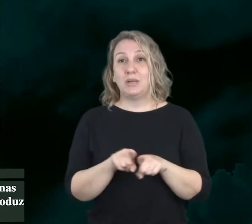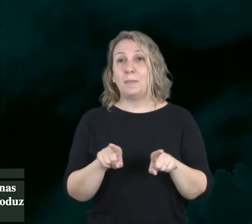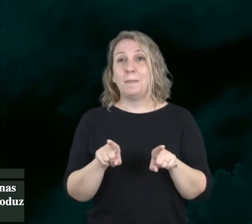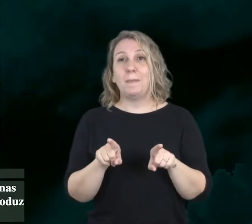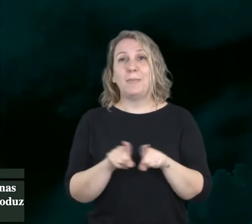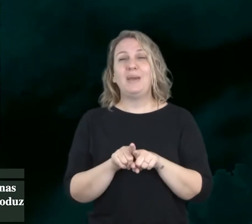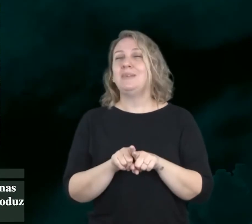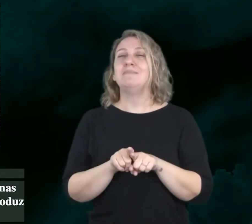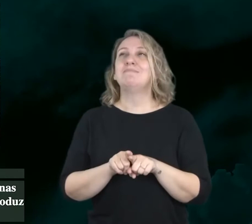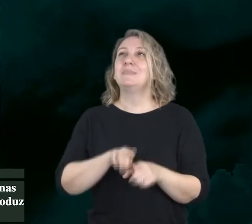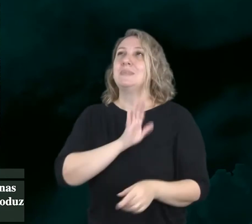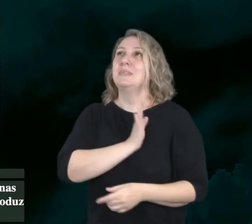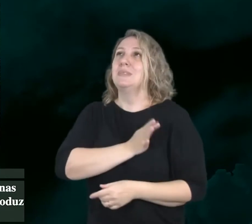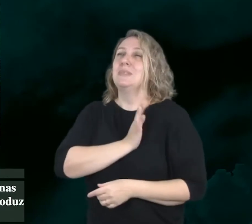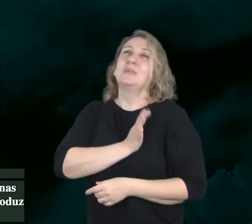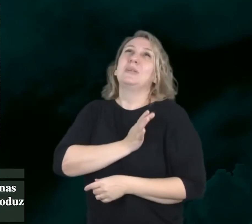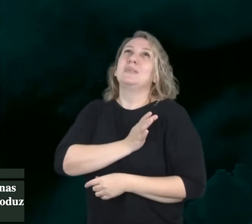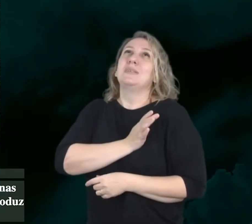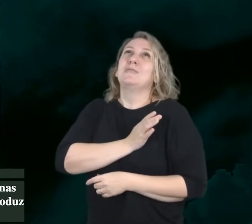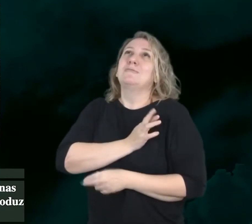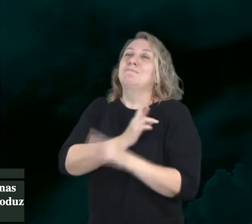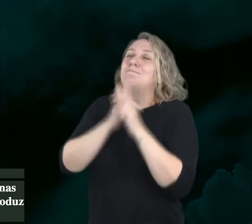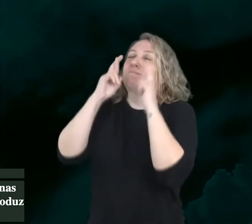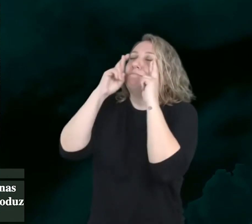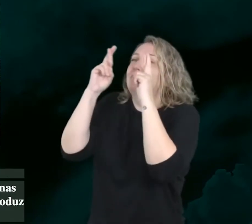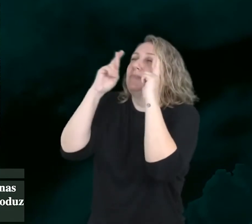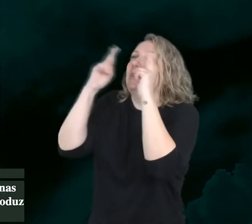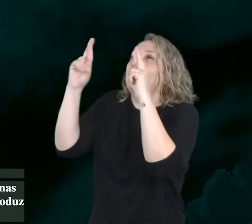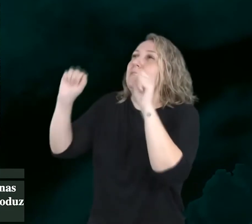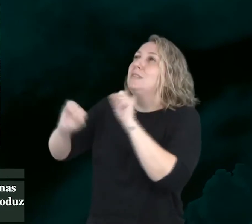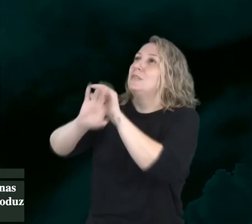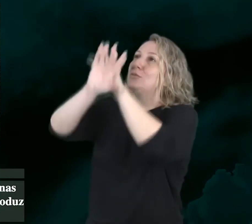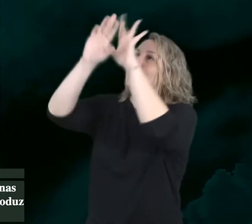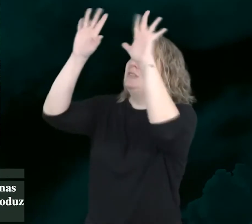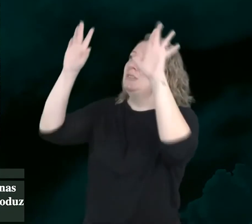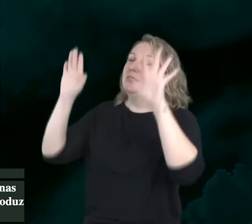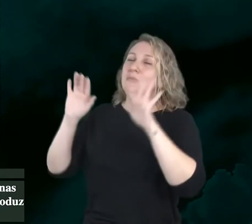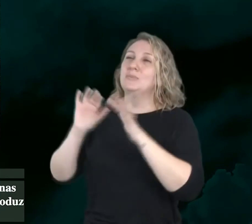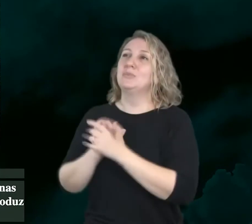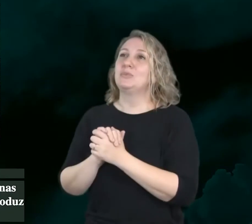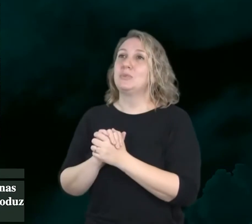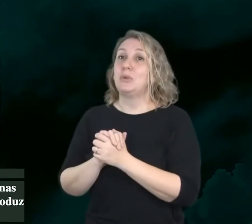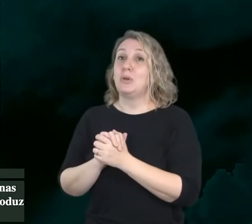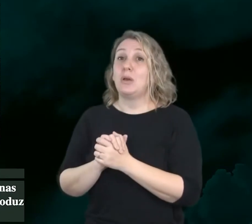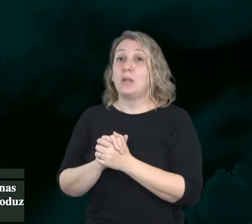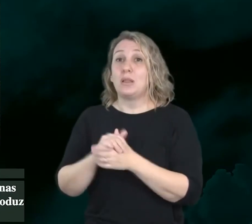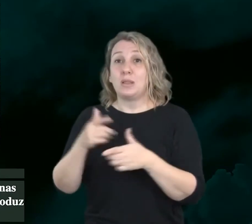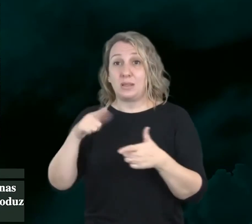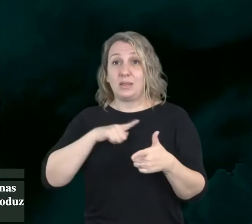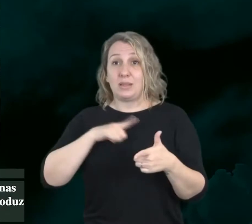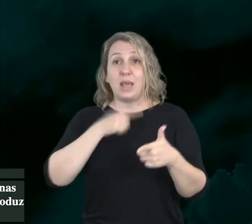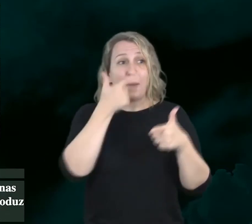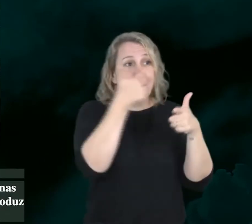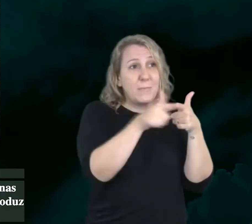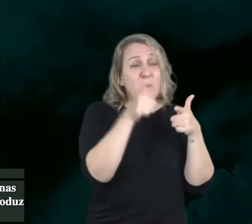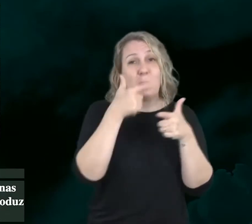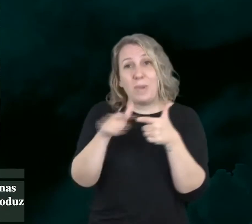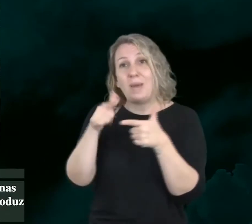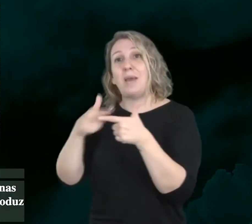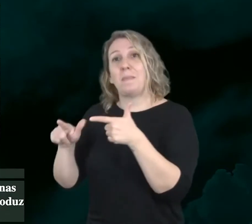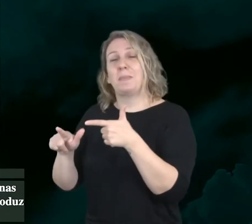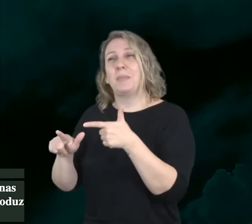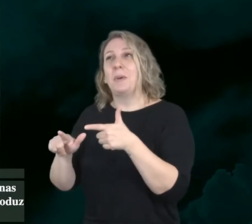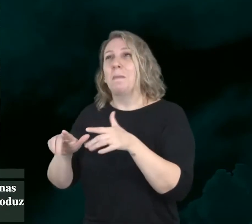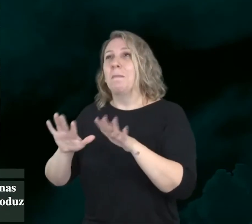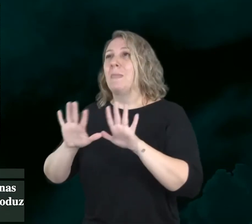nas próprias tribulações. Então você vai dizer, puxa vida, isso tudo é muito bonito, a esperança da glória,